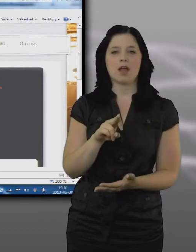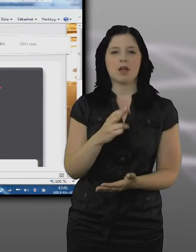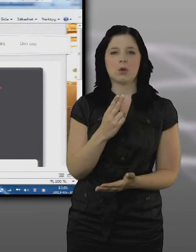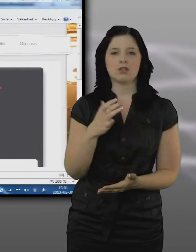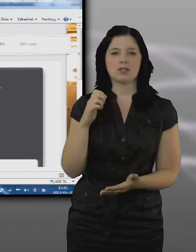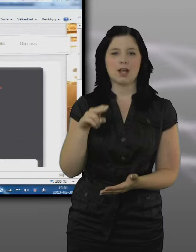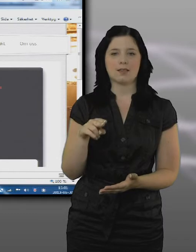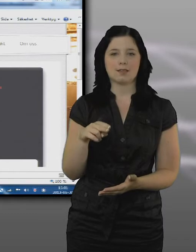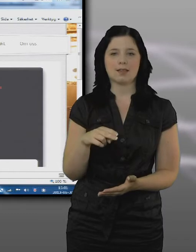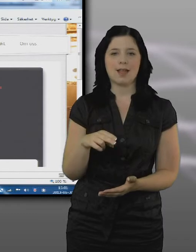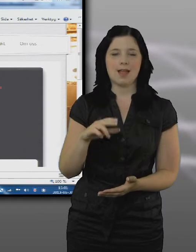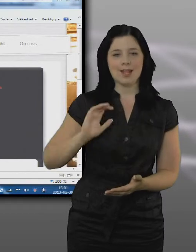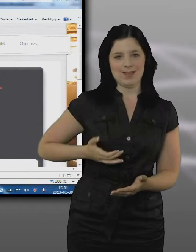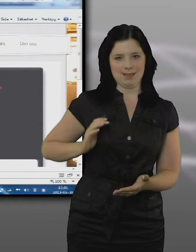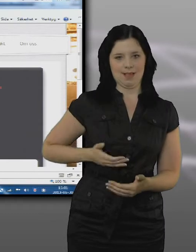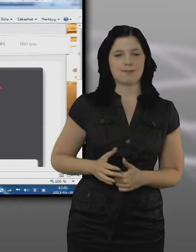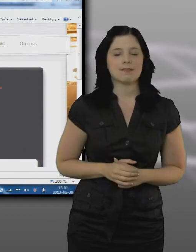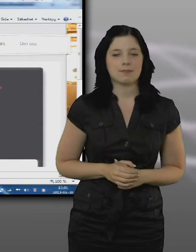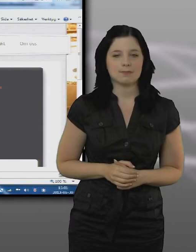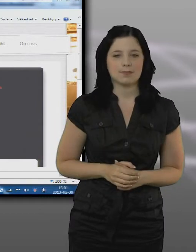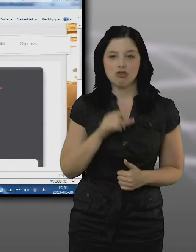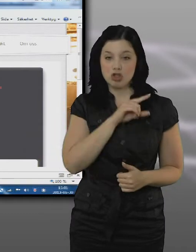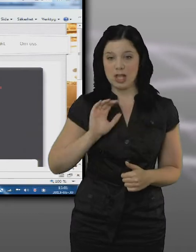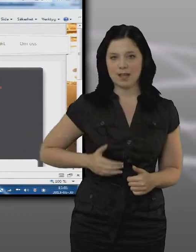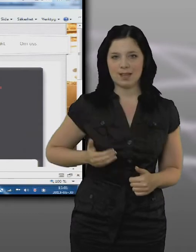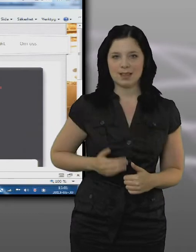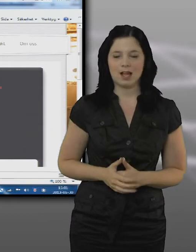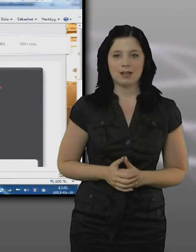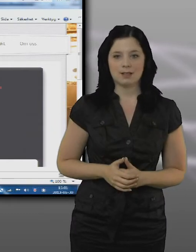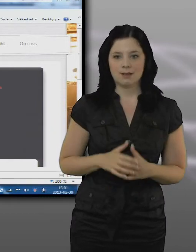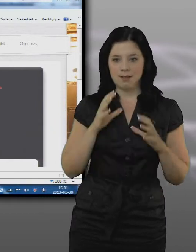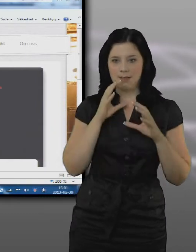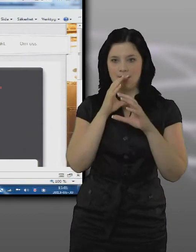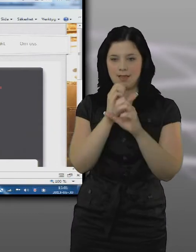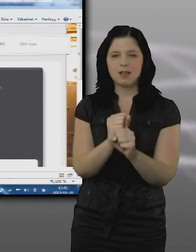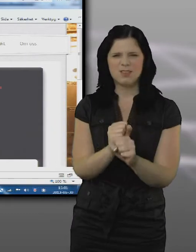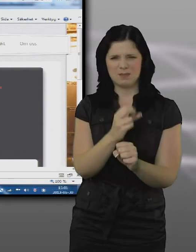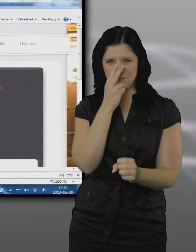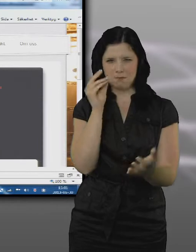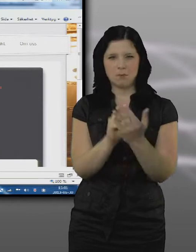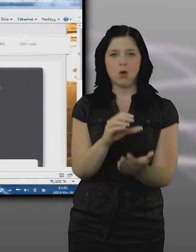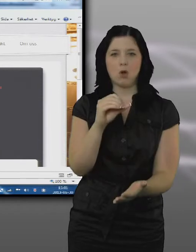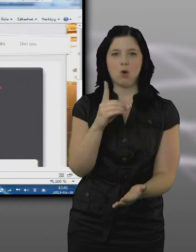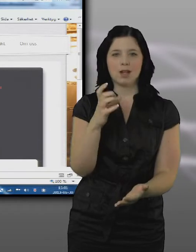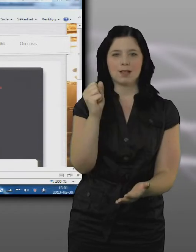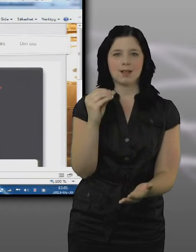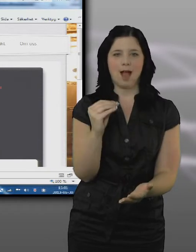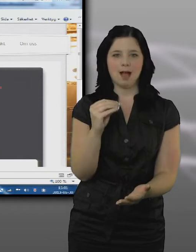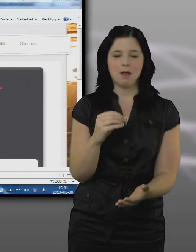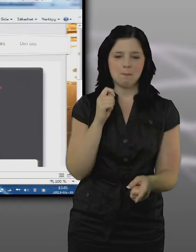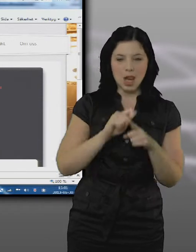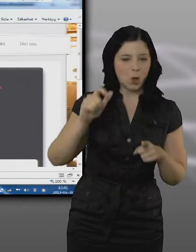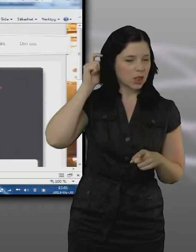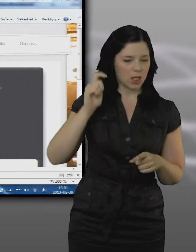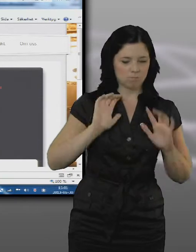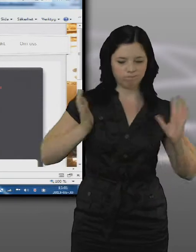Ladies. Han är som uppslukad av innehållet på skärmen och här får vi se Olga, kurvig blond kvinna i